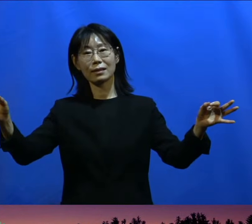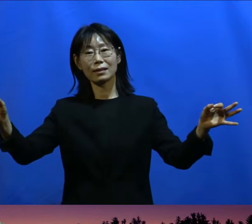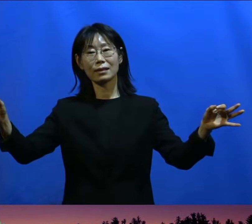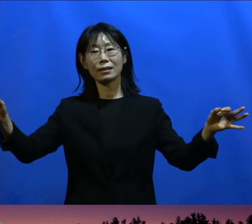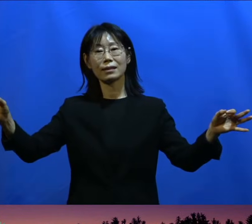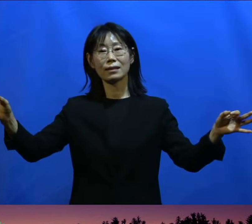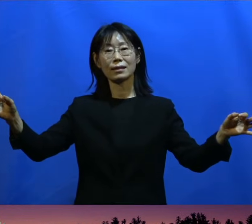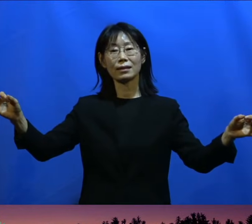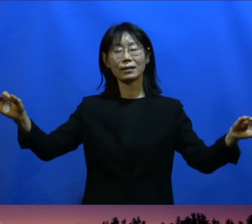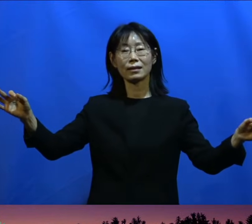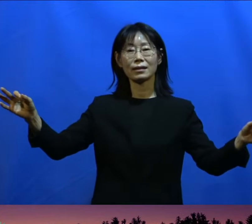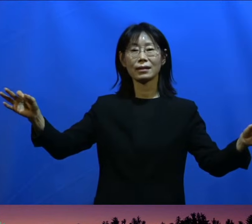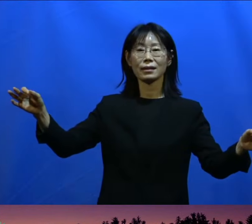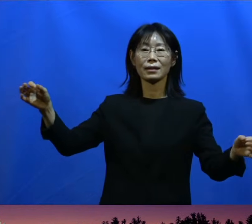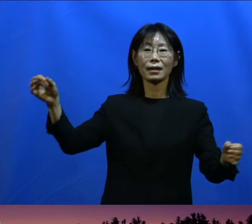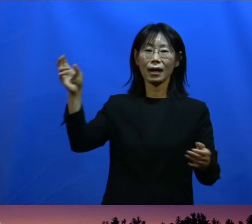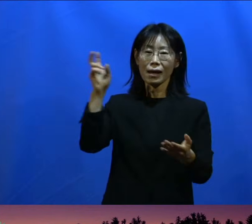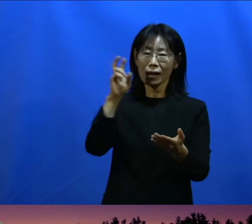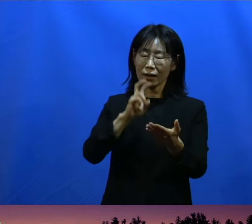외치니